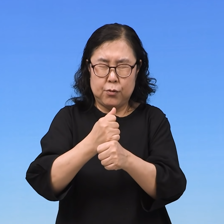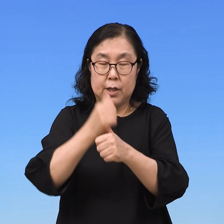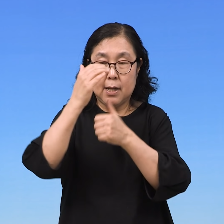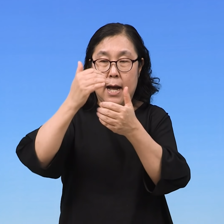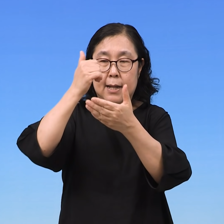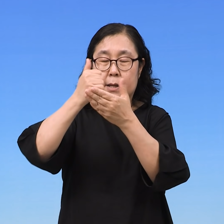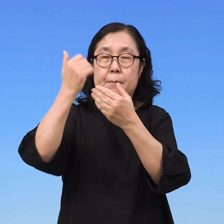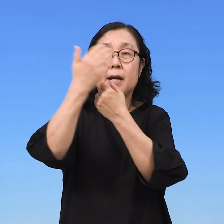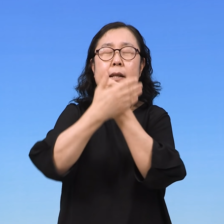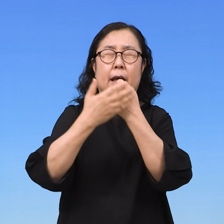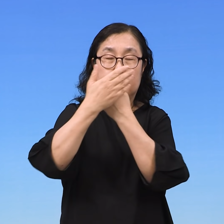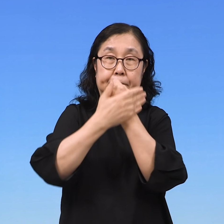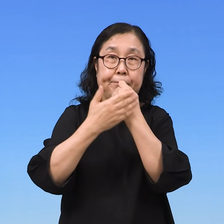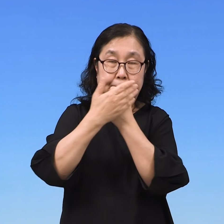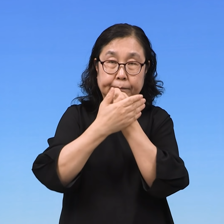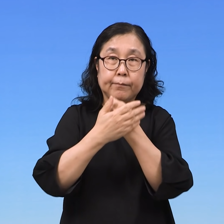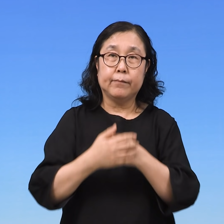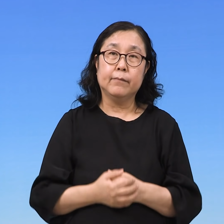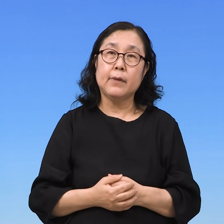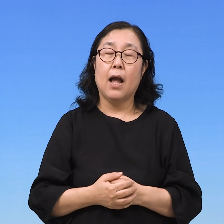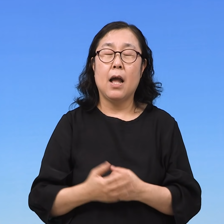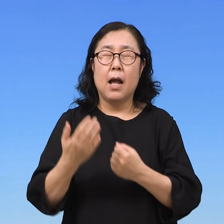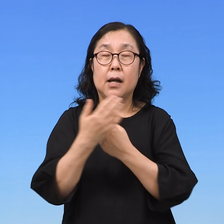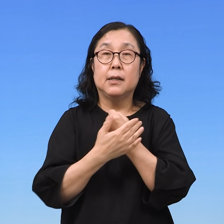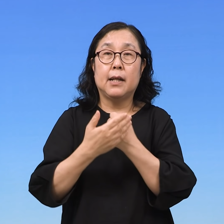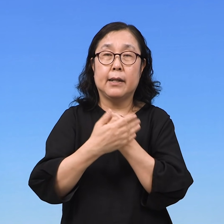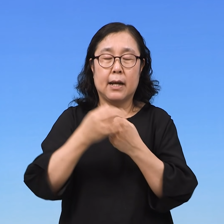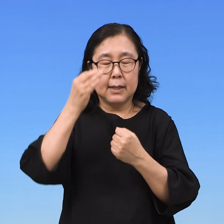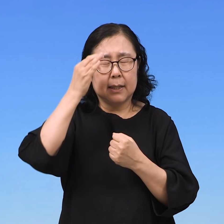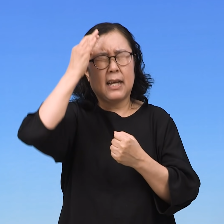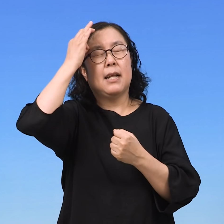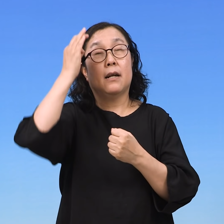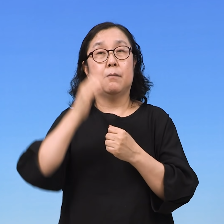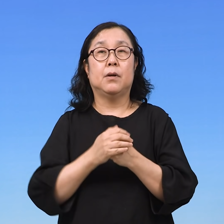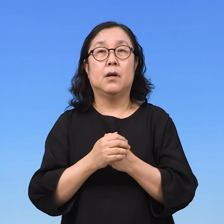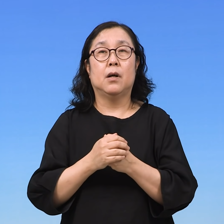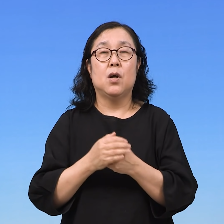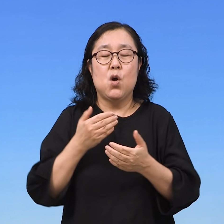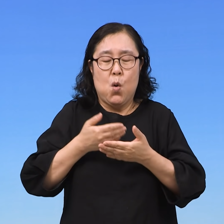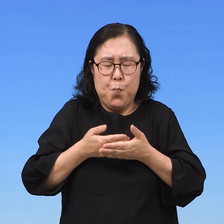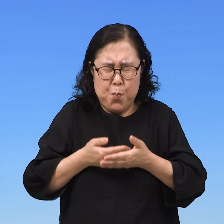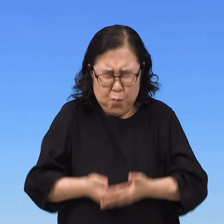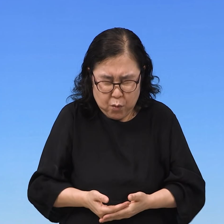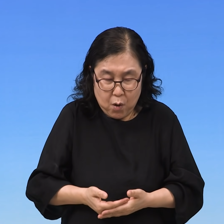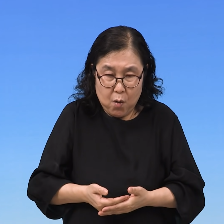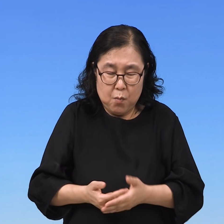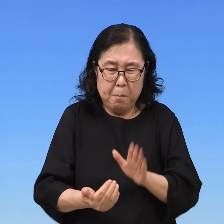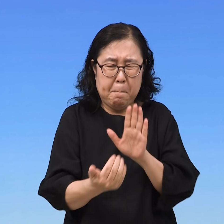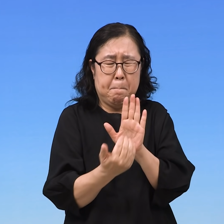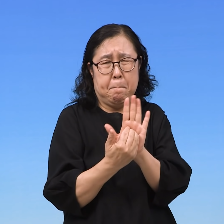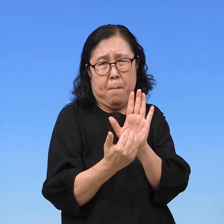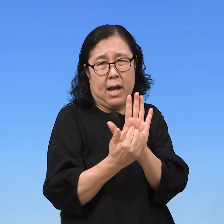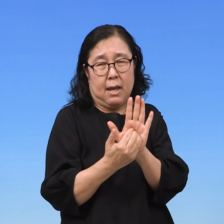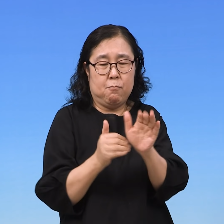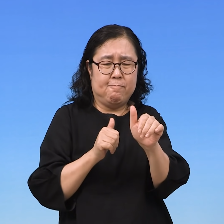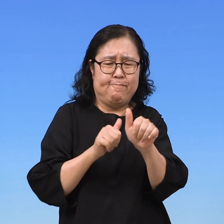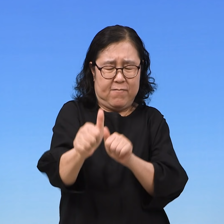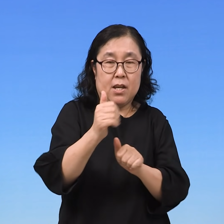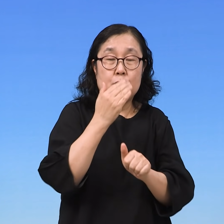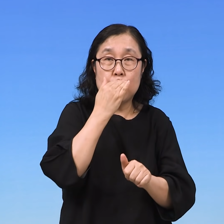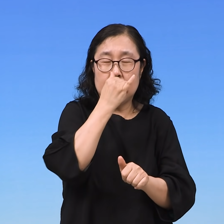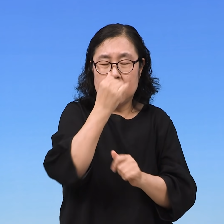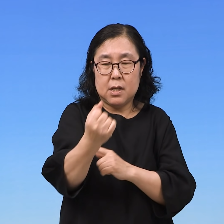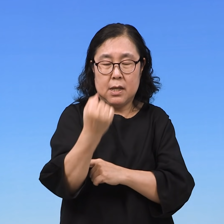나를 붙드시는 하나님의 은혜, 은혜에 대한 자각은요, 무거운 장애물을 뚫어낼 용기를 가져다 줘요.